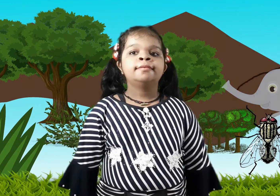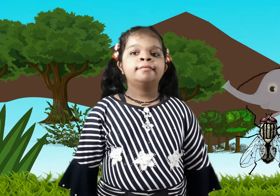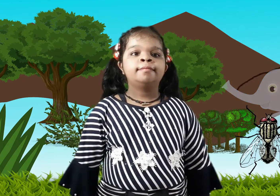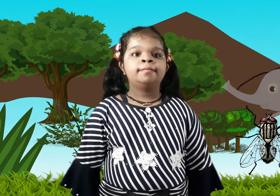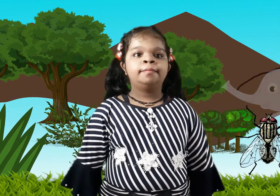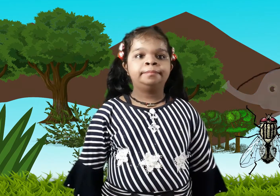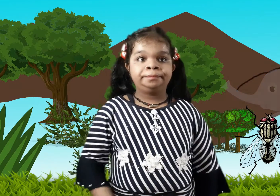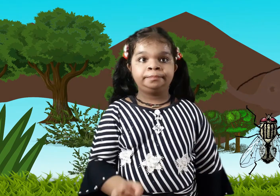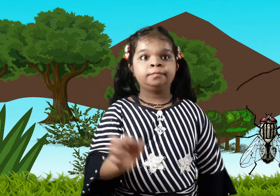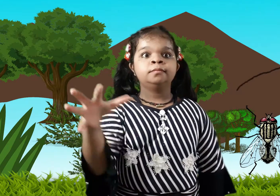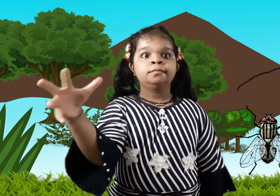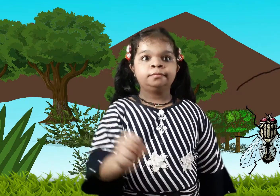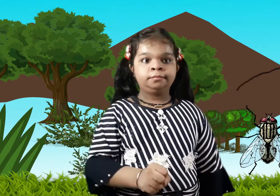मक्खी भी आगे बढ़ गई।